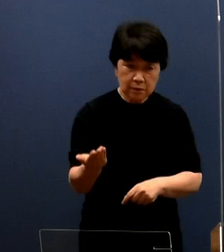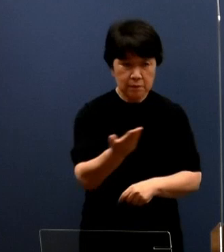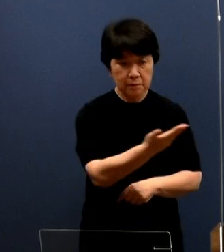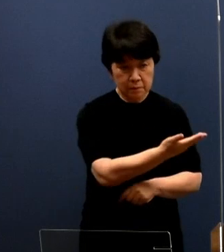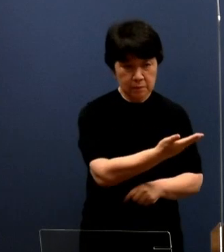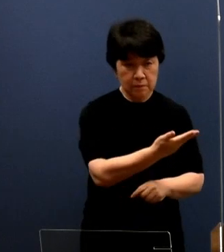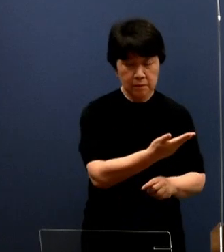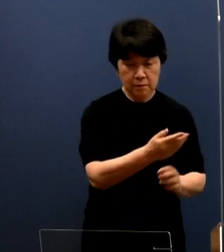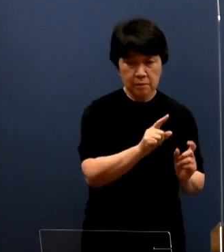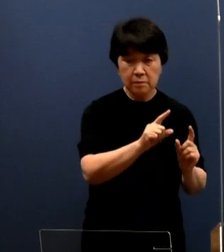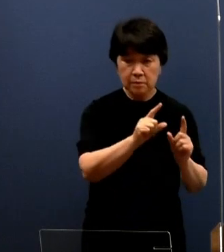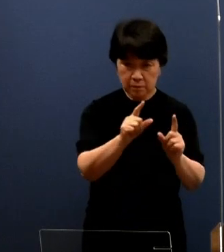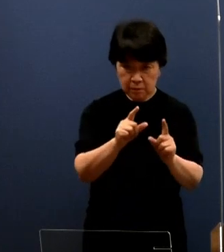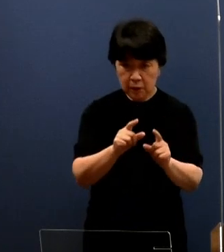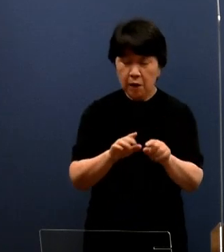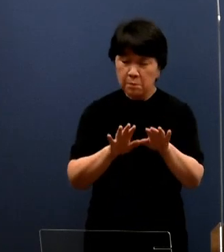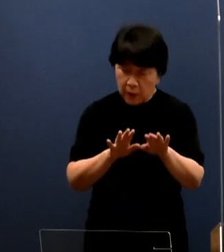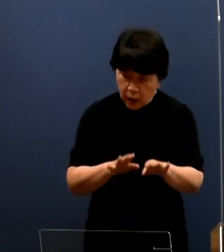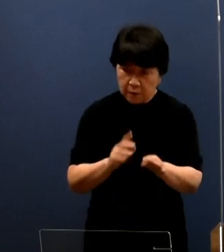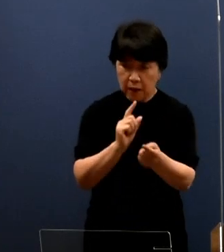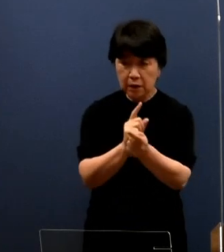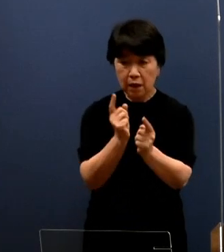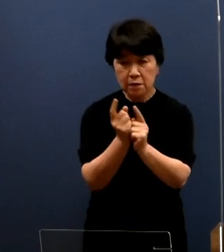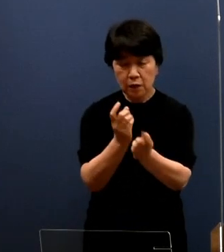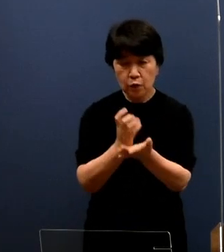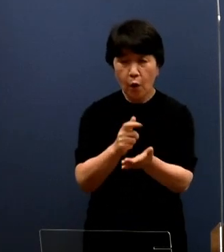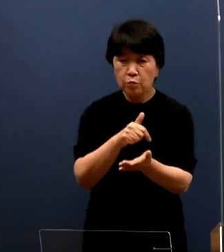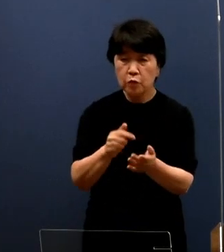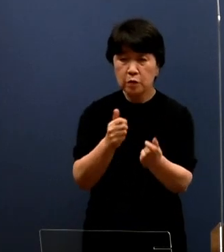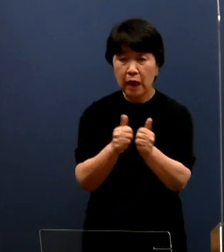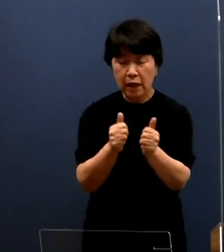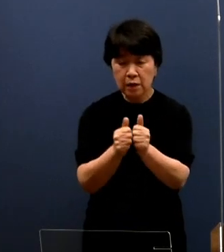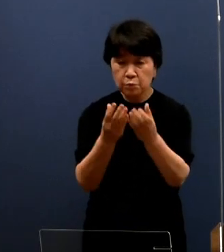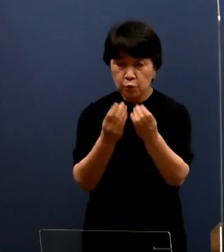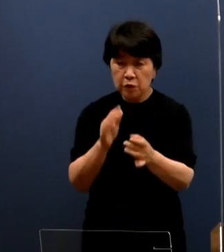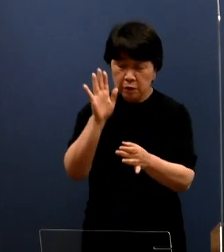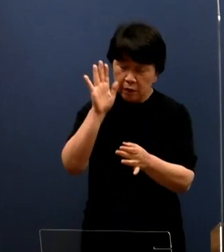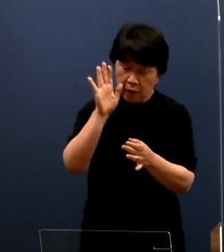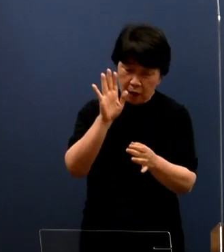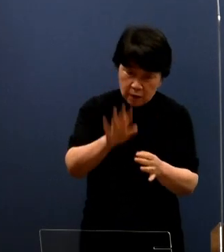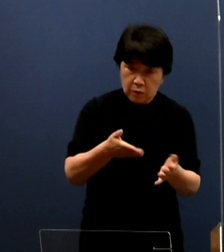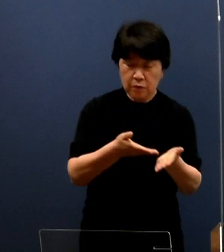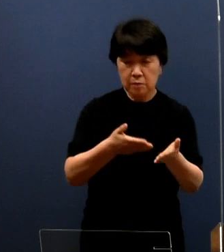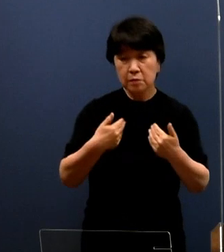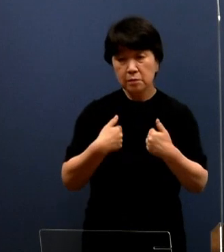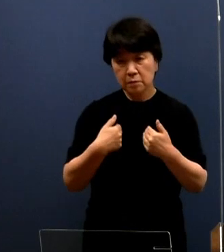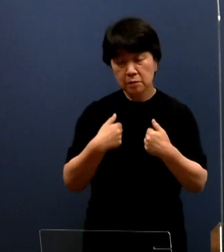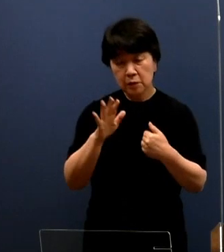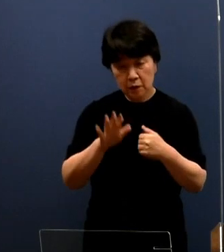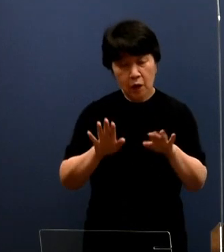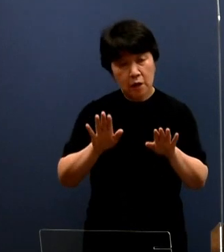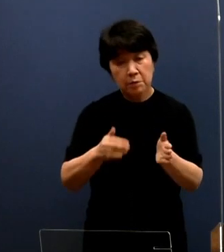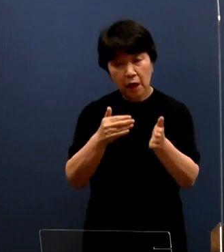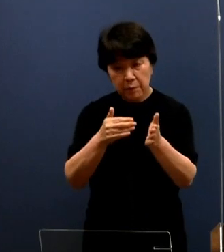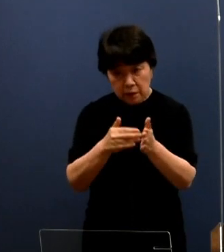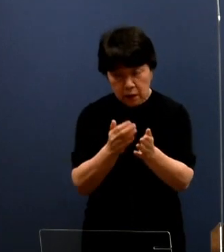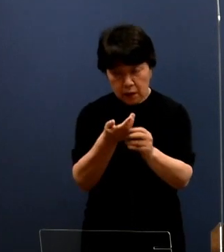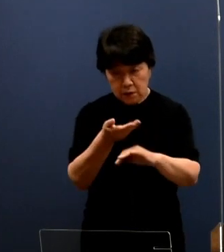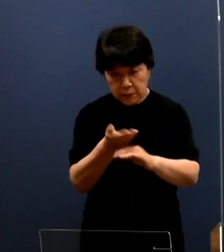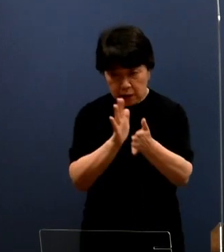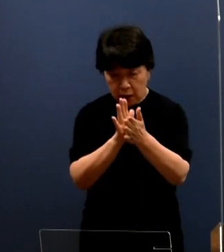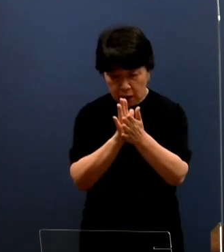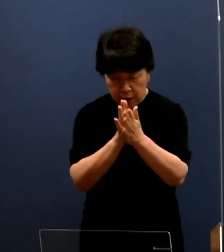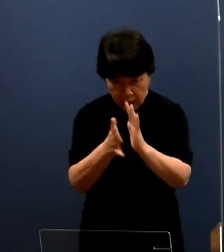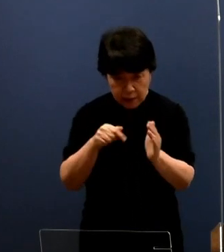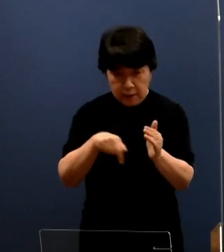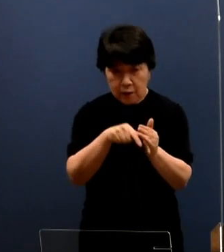ちょっとこれはまた対策本部会議を経て決めなきゃいけないことなので、決めきっているわけではないですけれども、これまでは島根県内の感染者数というのは